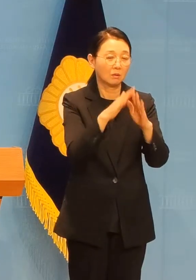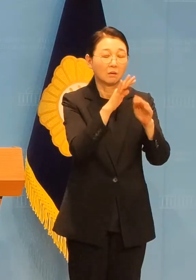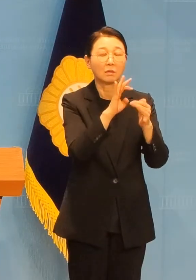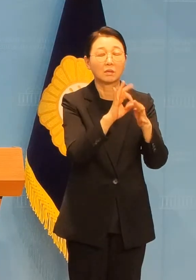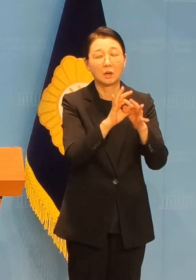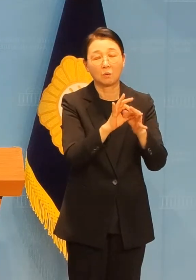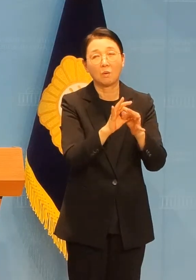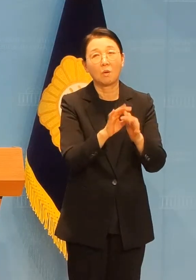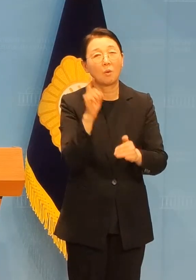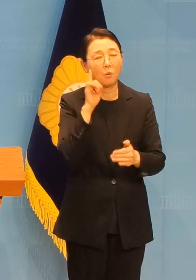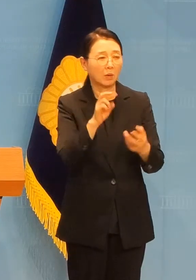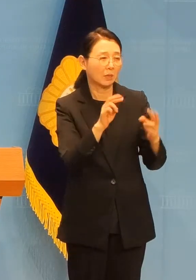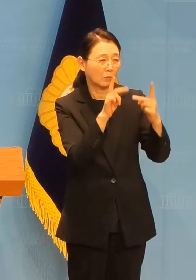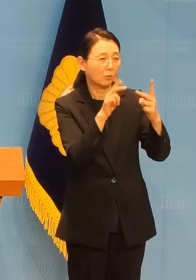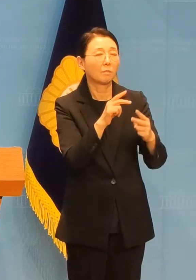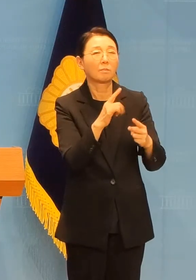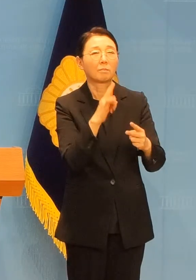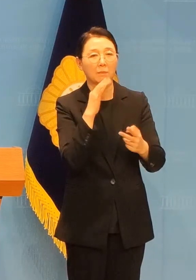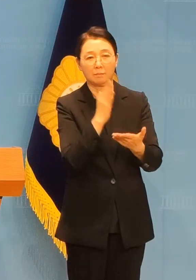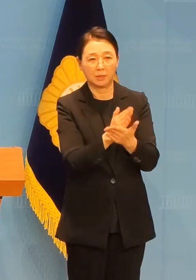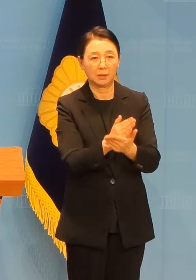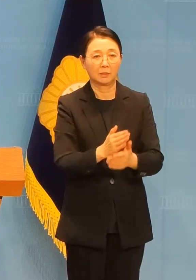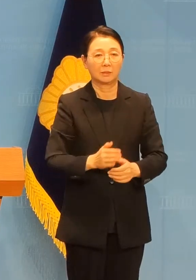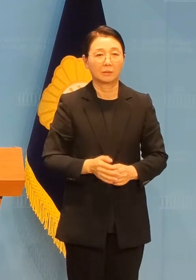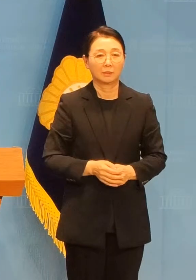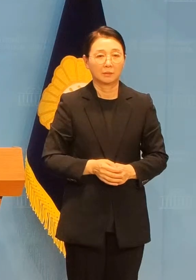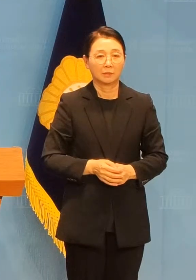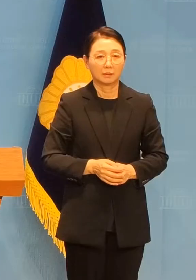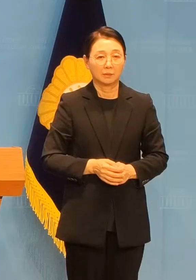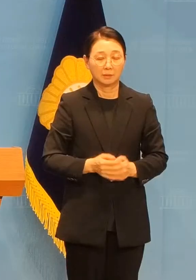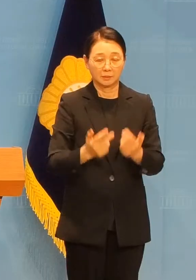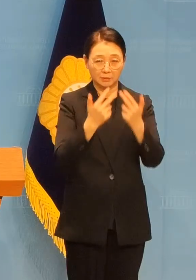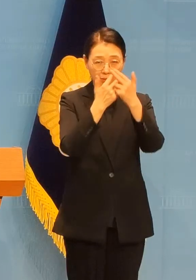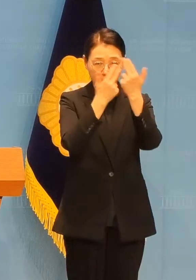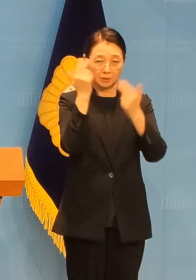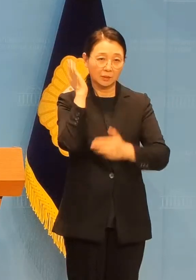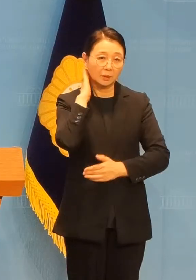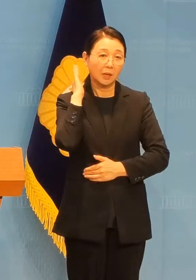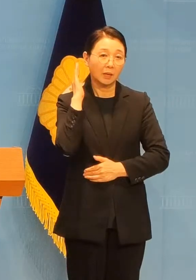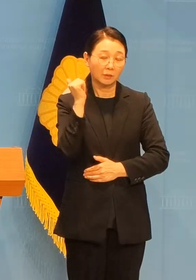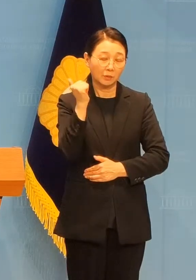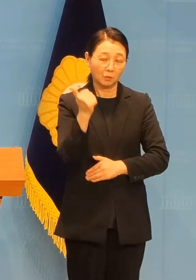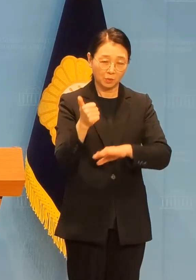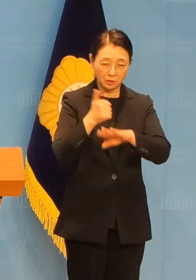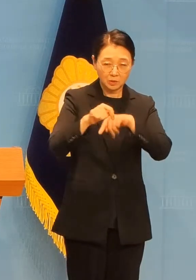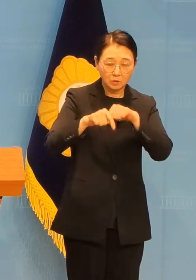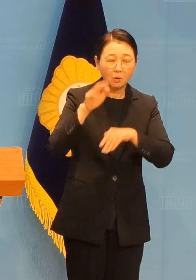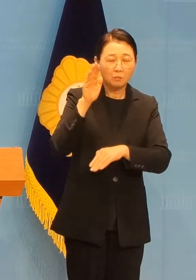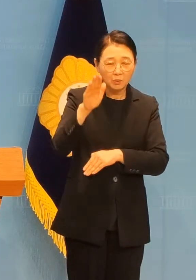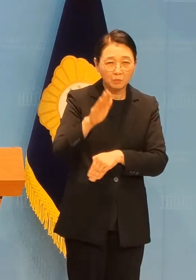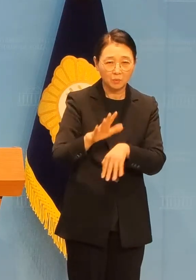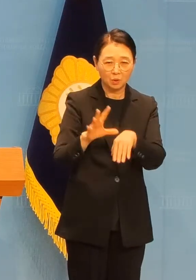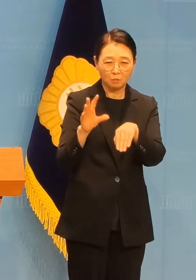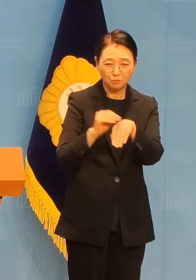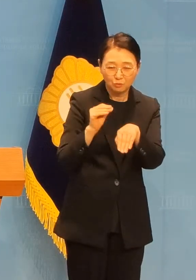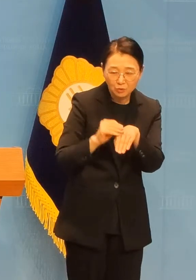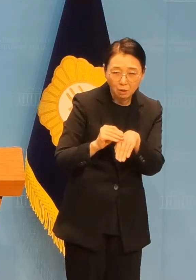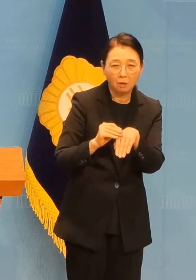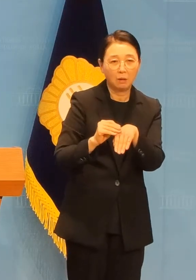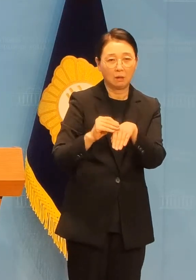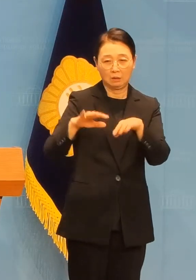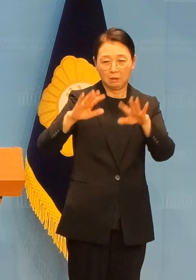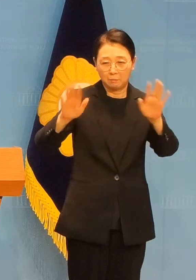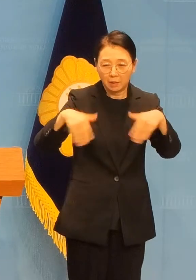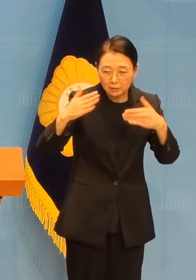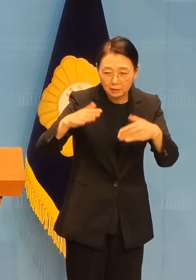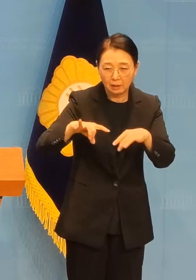한가롭게 토론만 벌일 때가 아닙니다. 이재명 대통령은 집권 직후 재생에너지 속도전을 강조하고